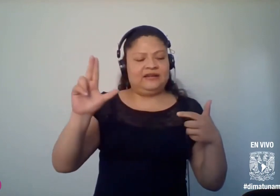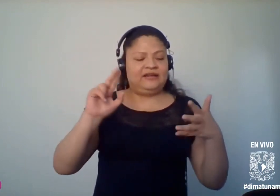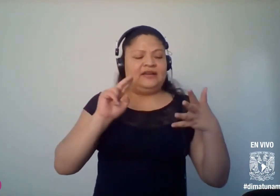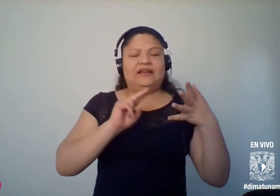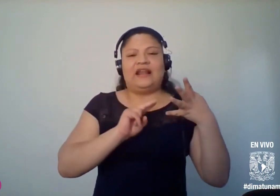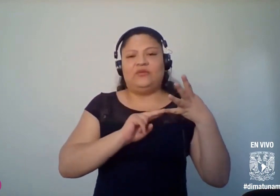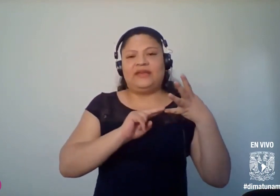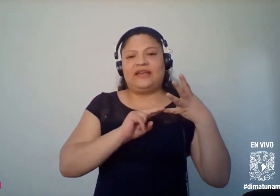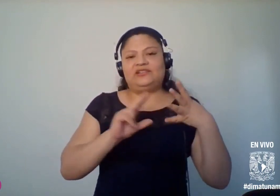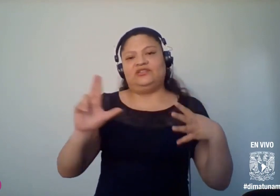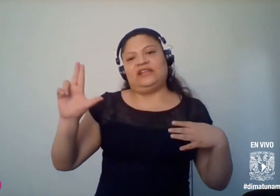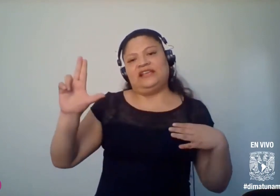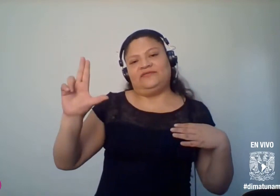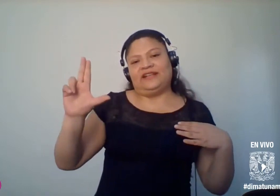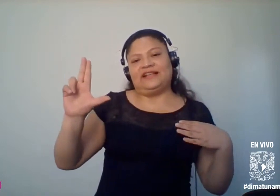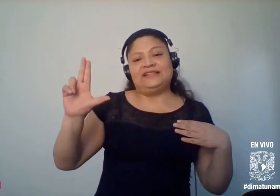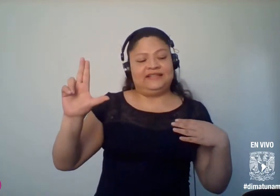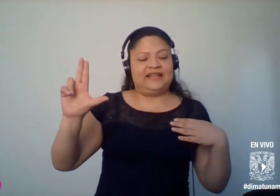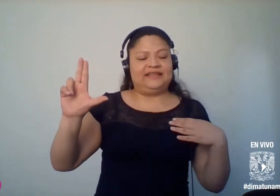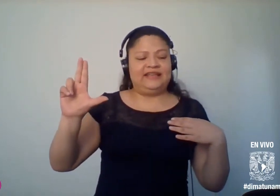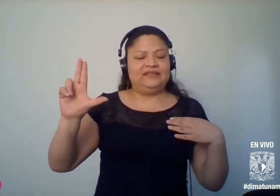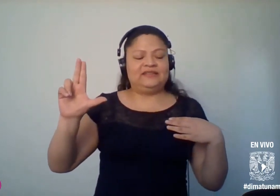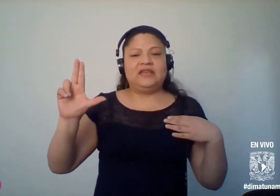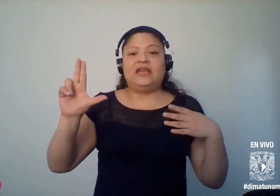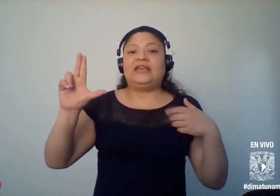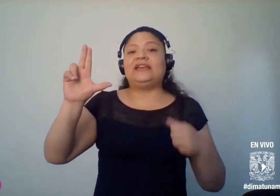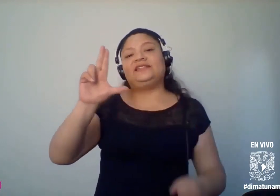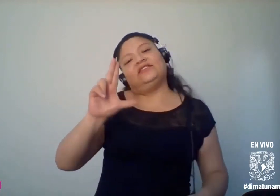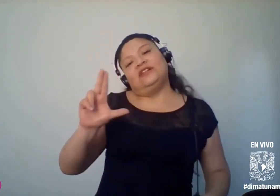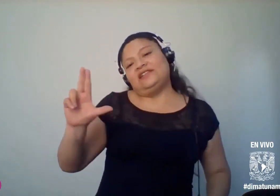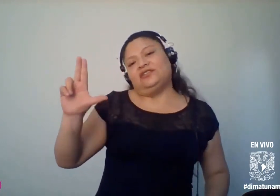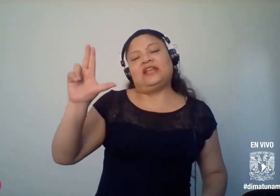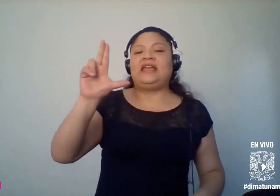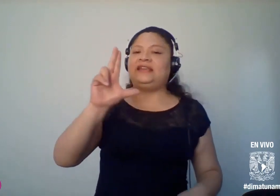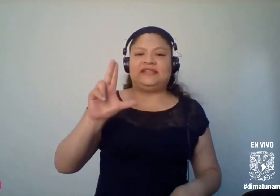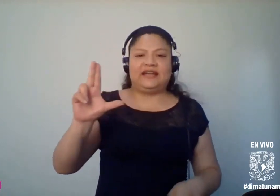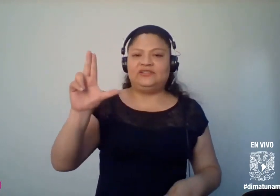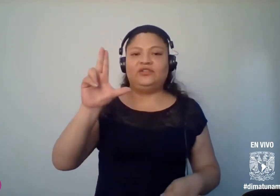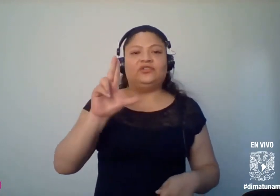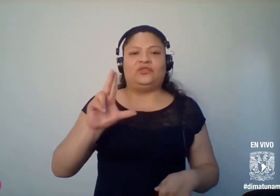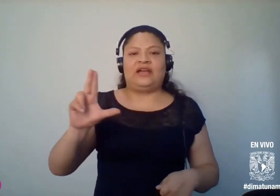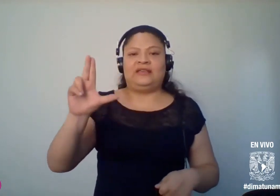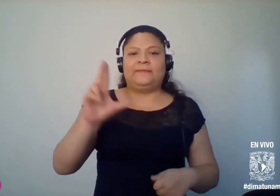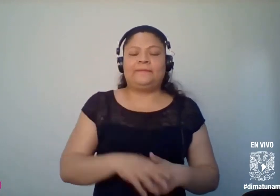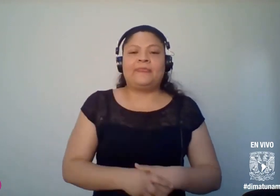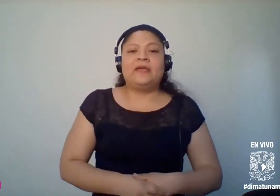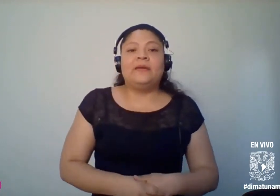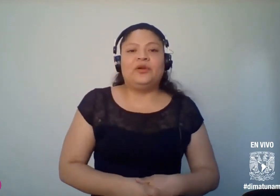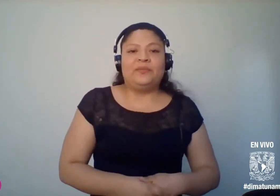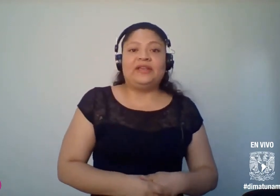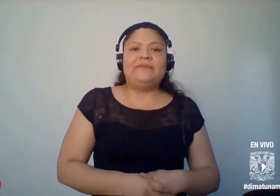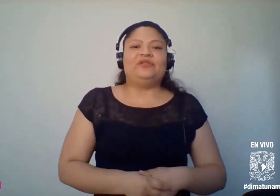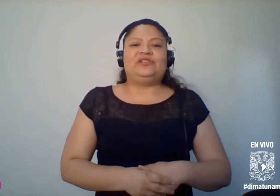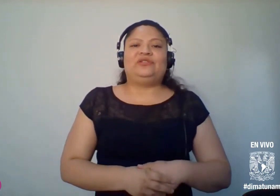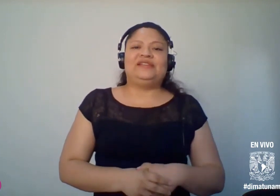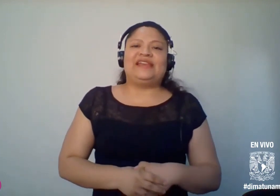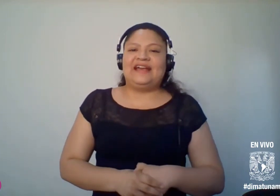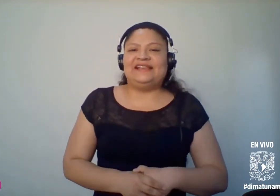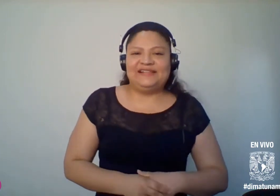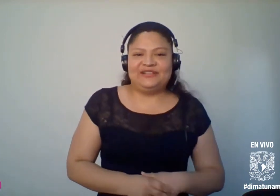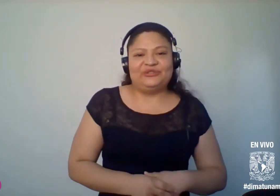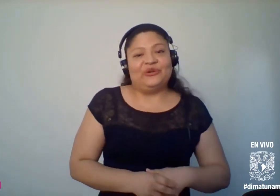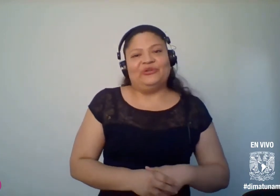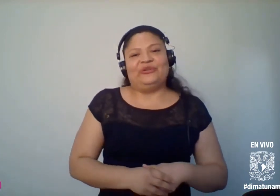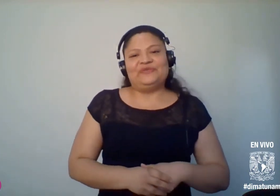circular. La ubicación es frente al signante. Y gesticulación, en este caso, no hay. Pero, por ejemplo, si yo